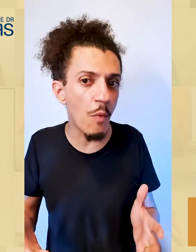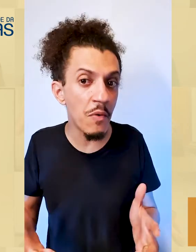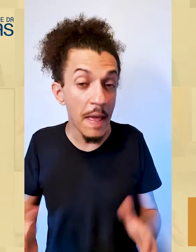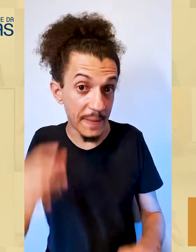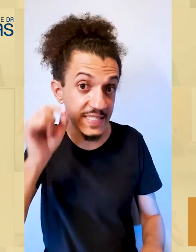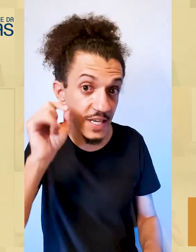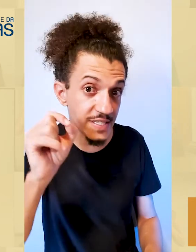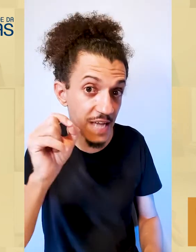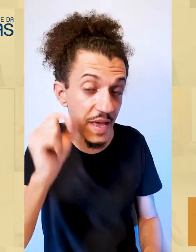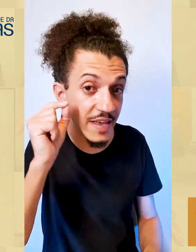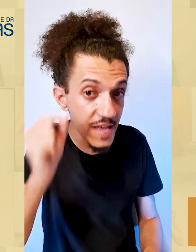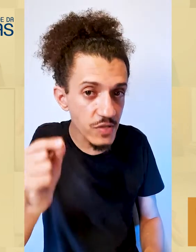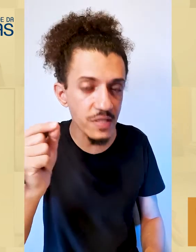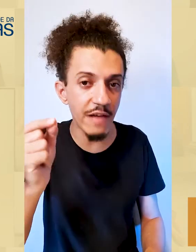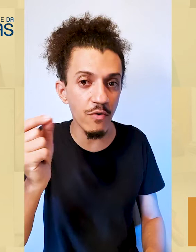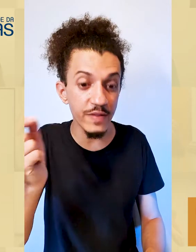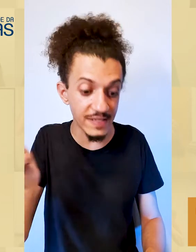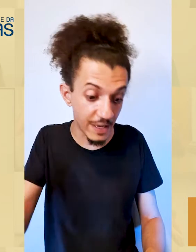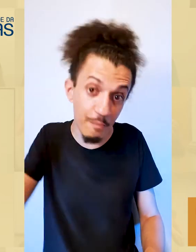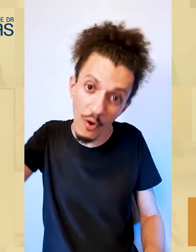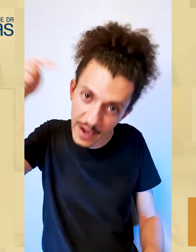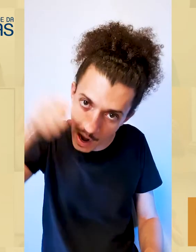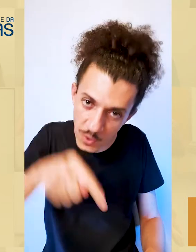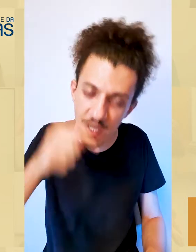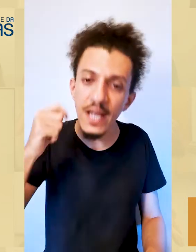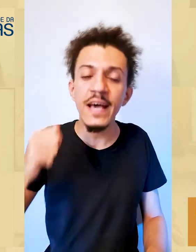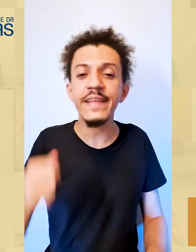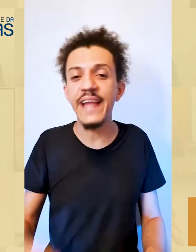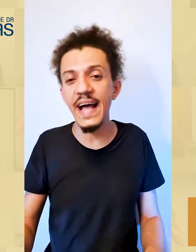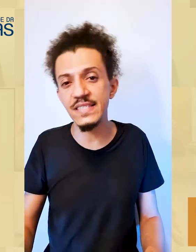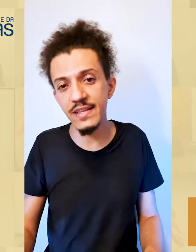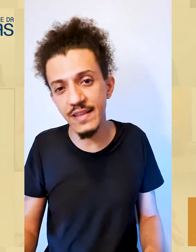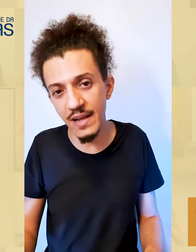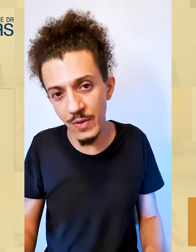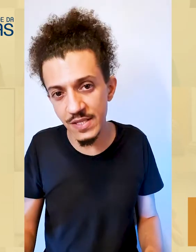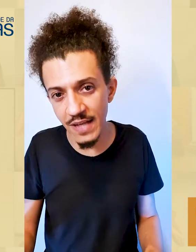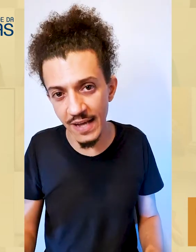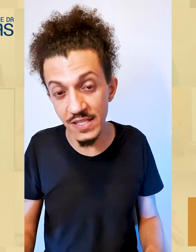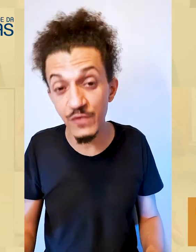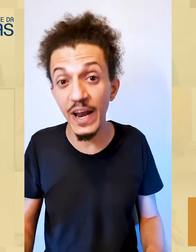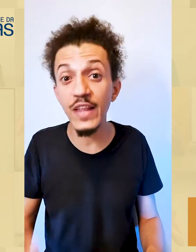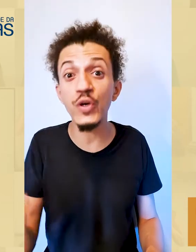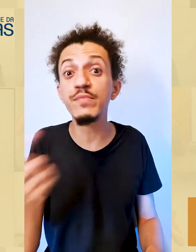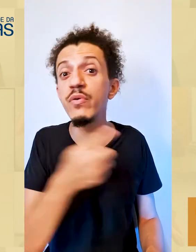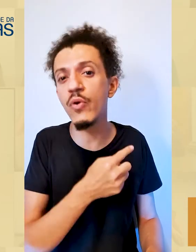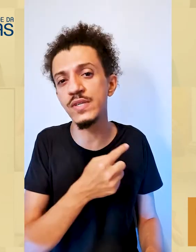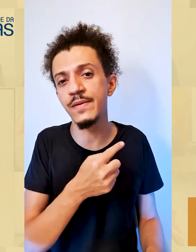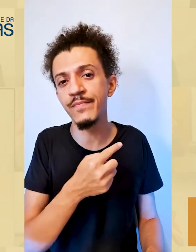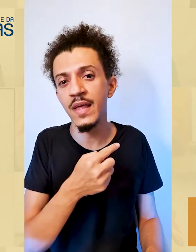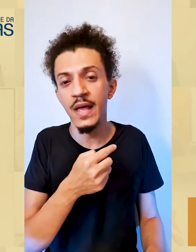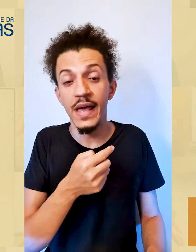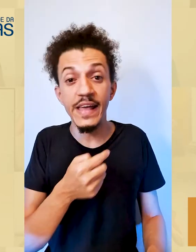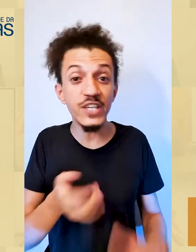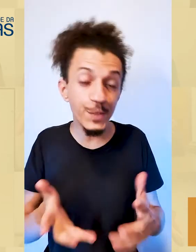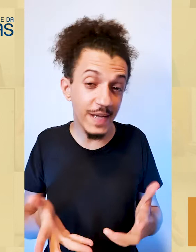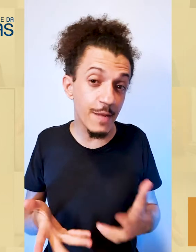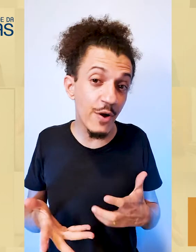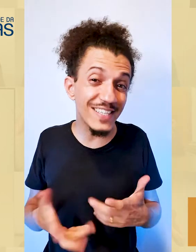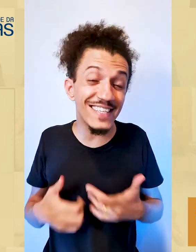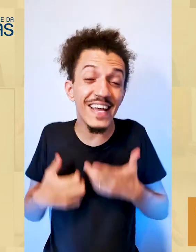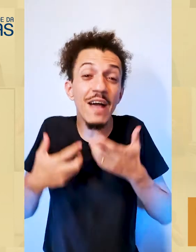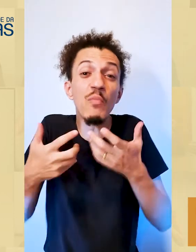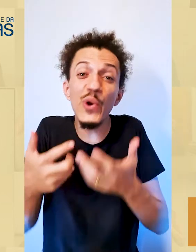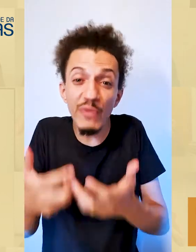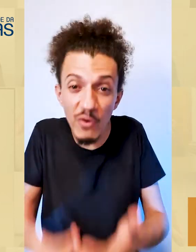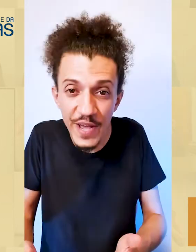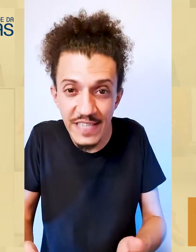sabia como, mas a gente sabia que isso estava acontecendo por causa da escrita da língua de sinais. Isso foi lá em 2011. E a gente percebeu que a